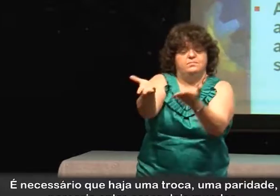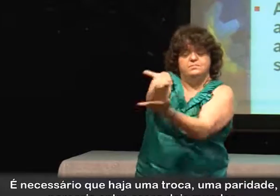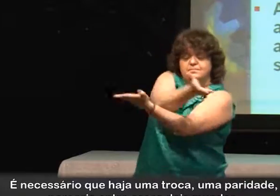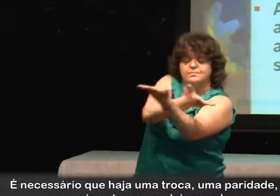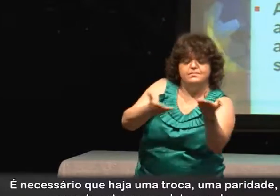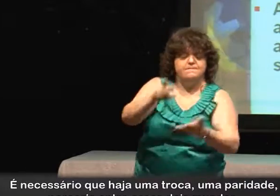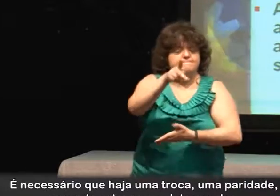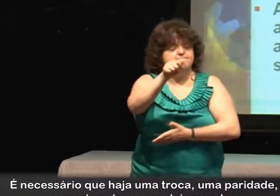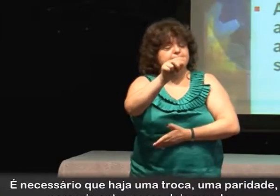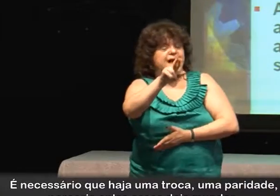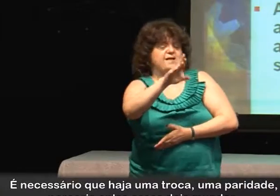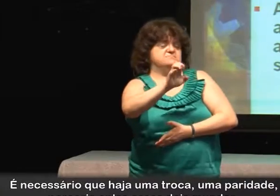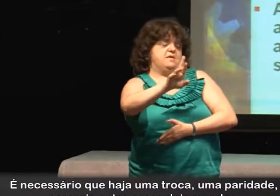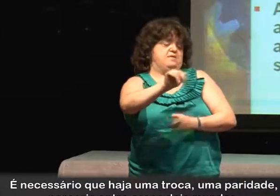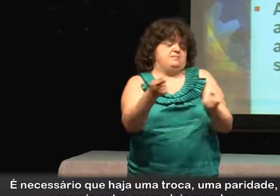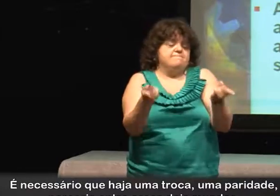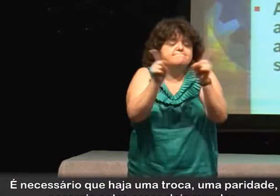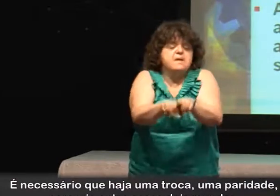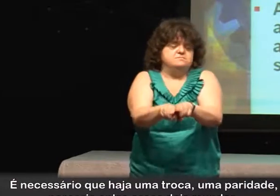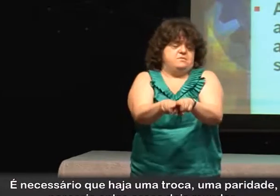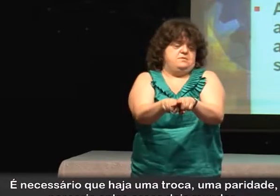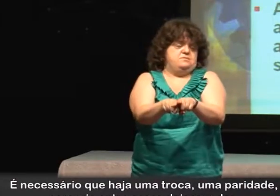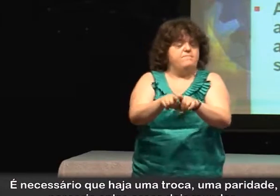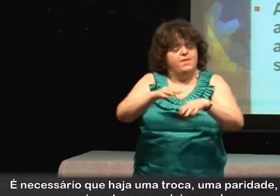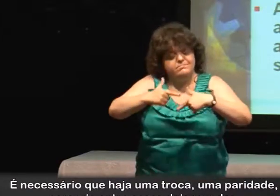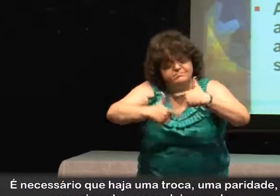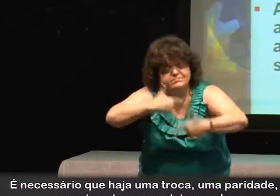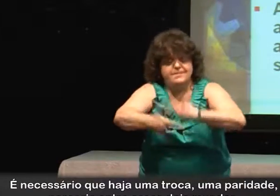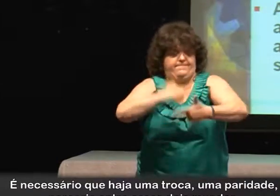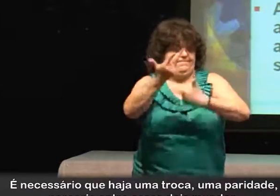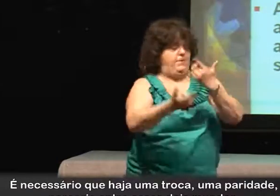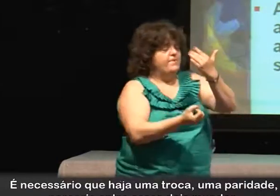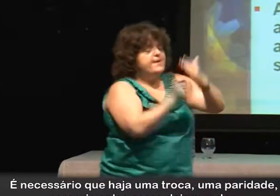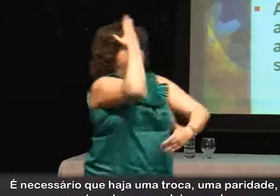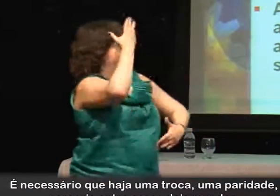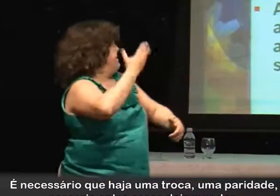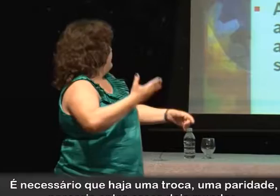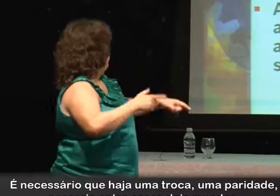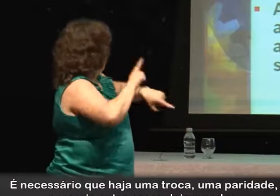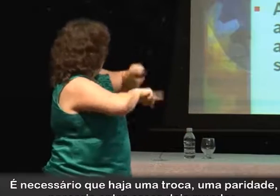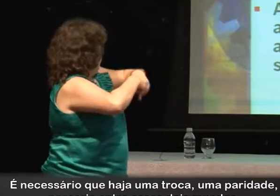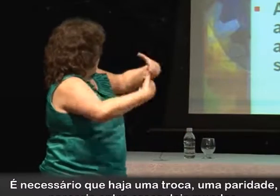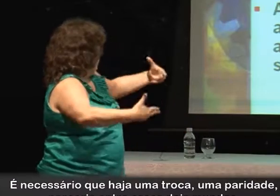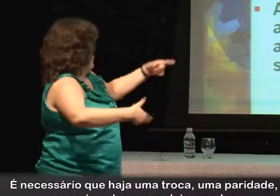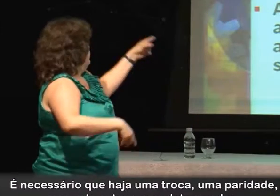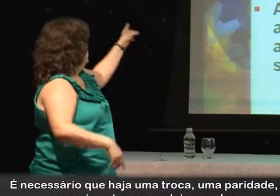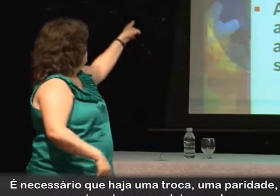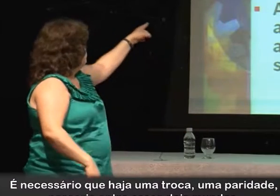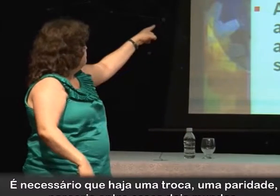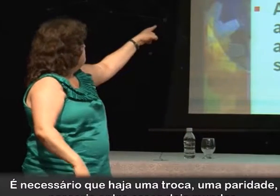É necessário que haja uma troca, uma paridade, uma parceria entre esses dois mundos.